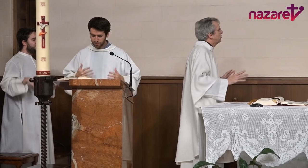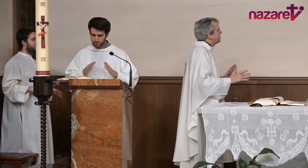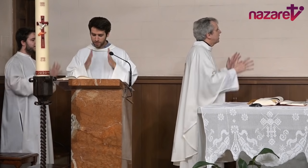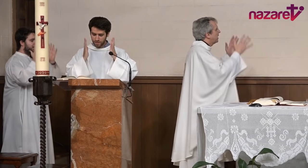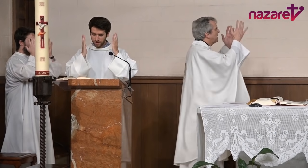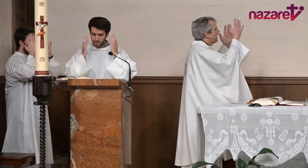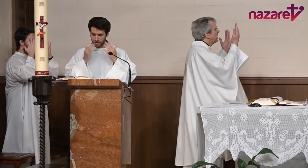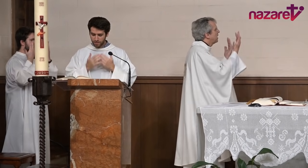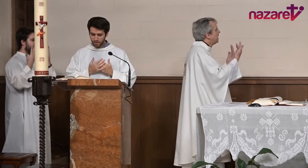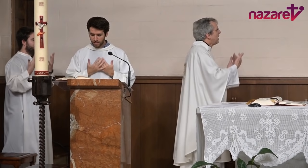aleluya,